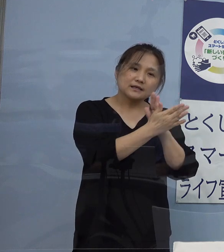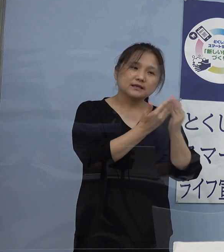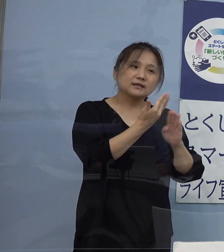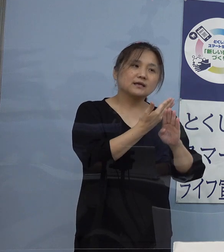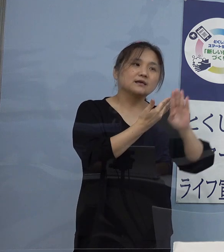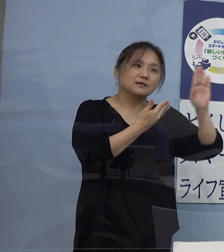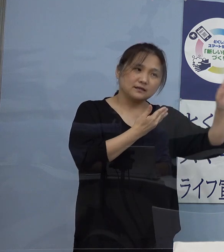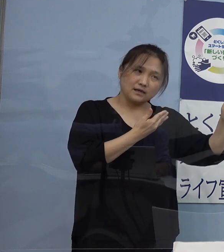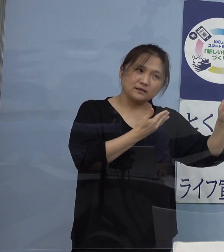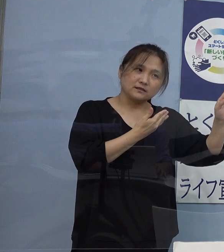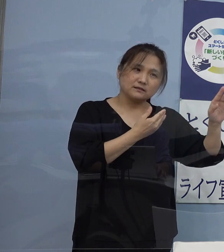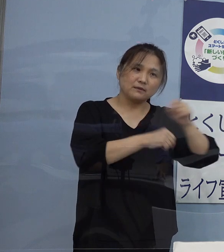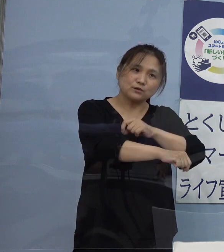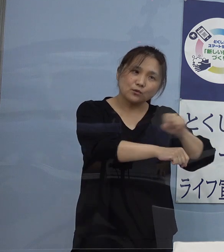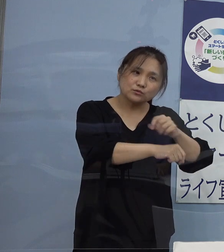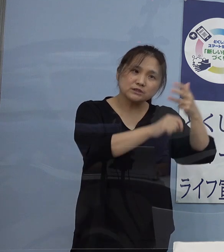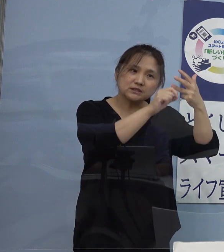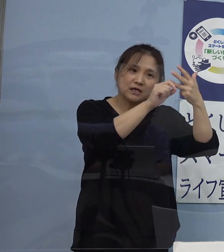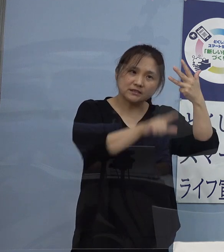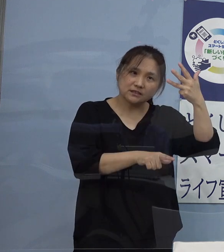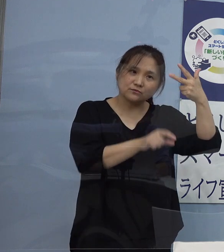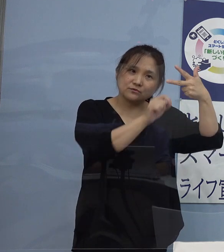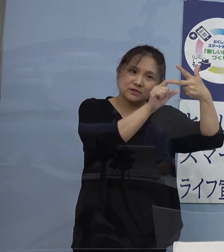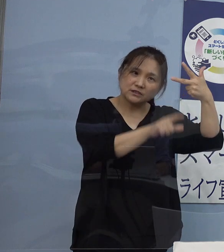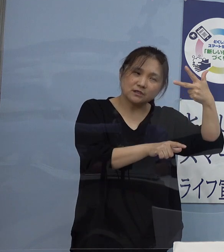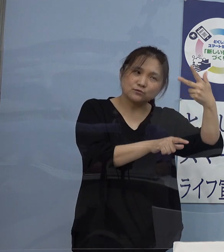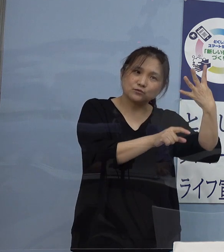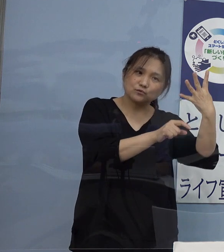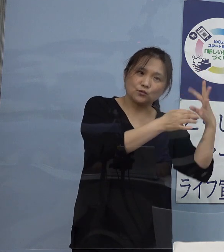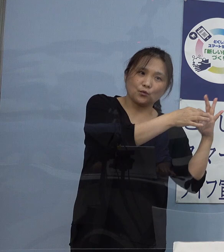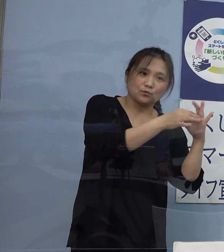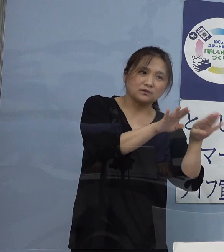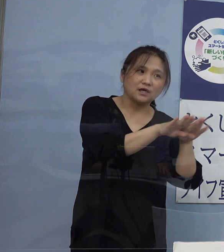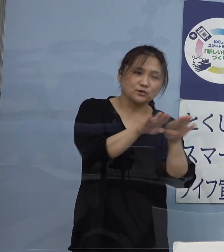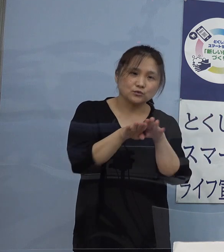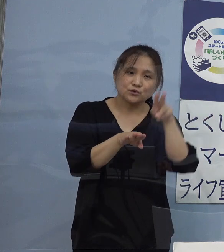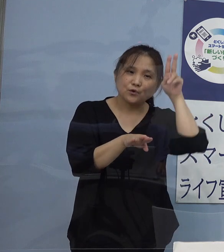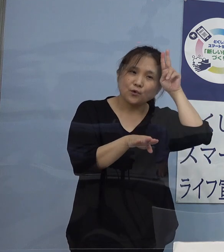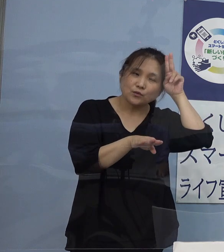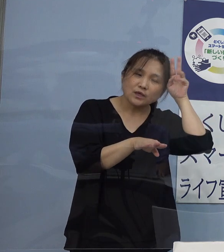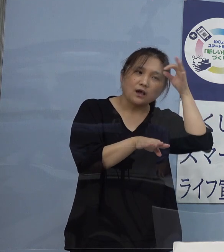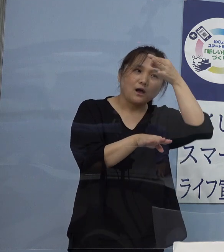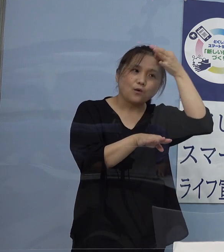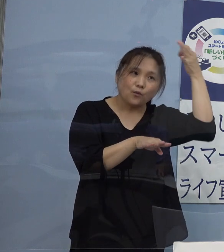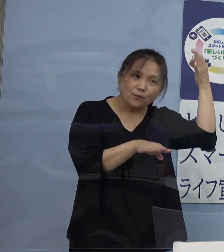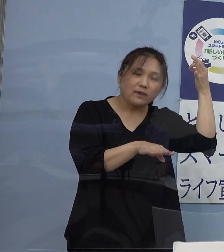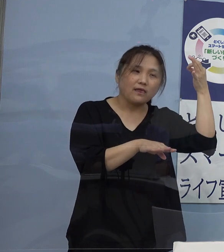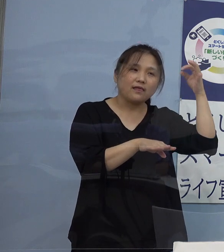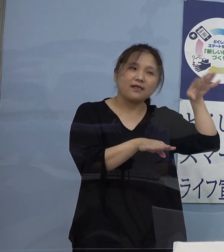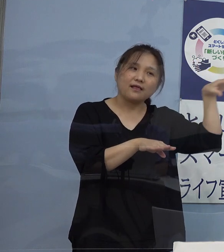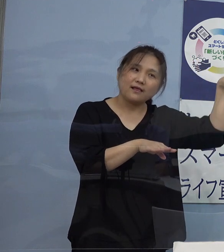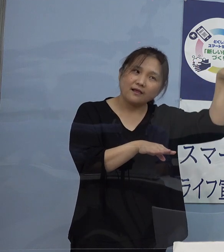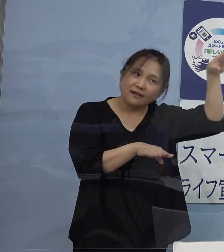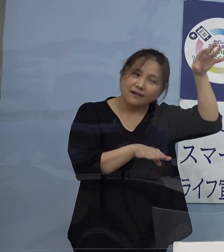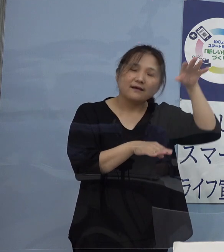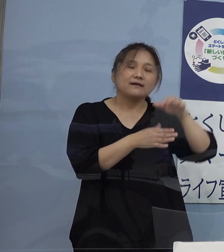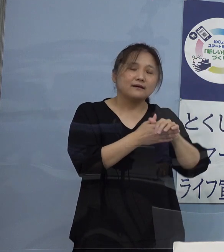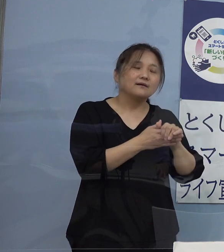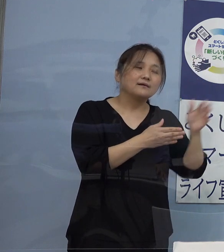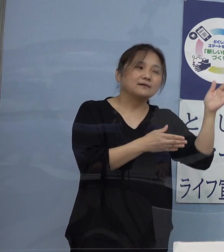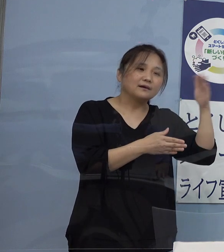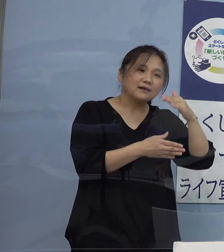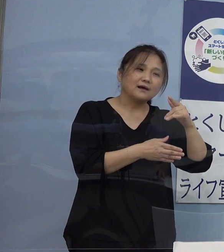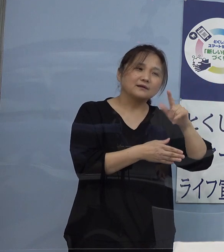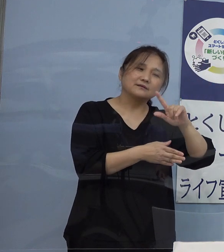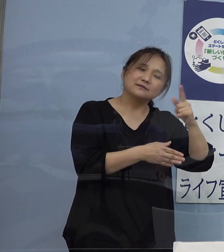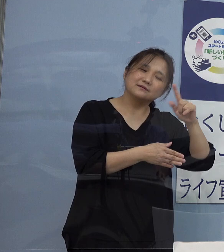特に8月、あるいは7月の4連休、大阪、神戸、そうしたところから、何